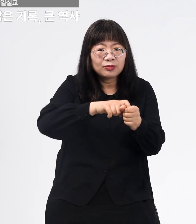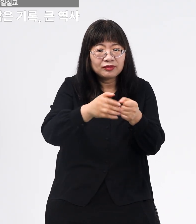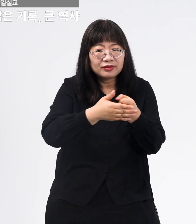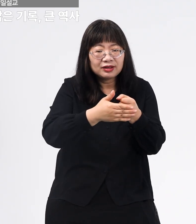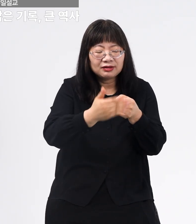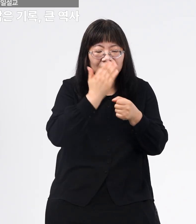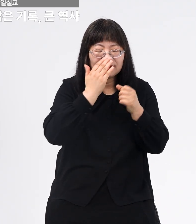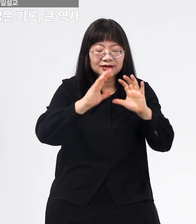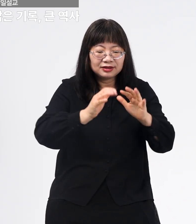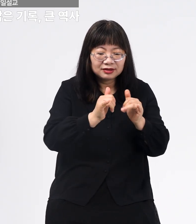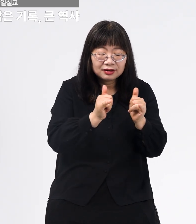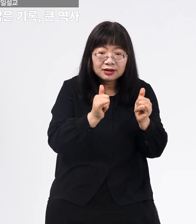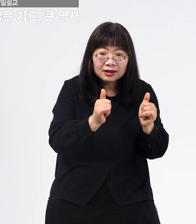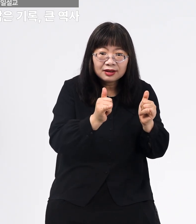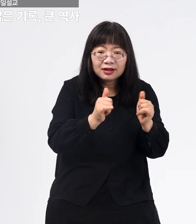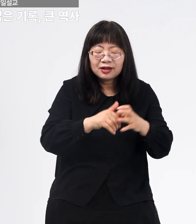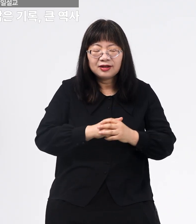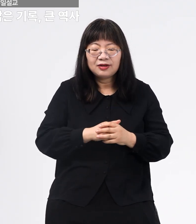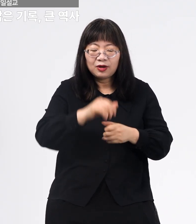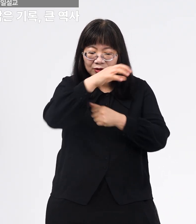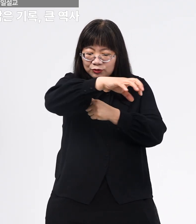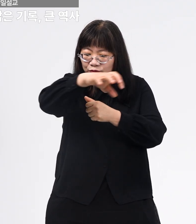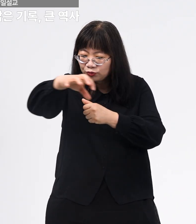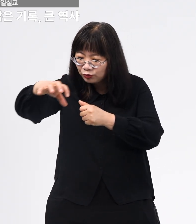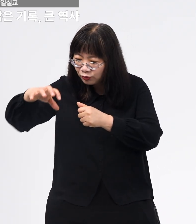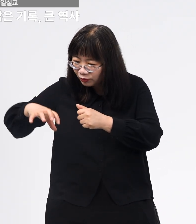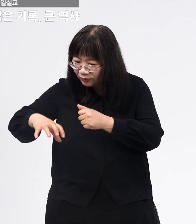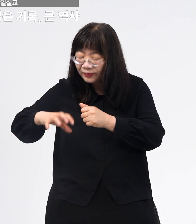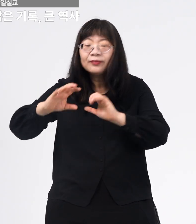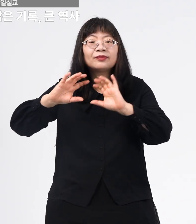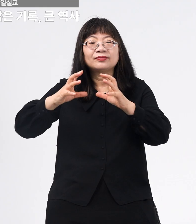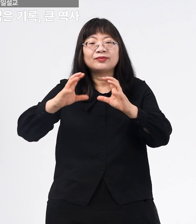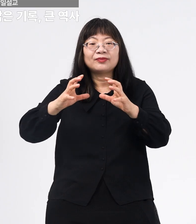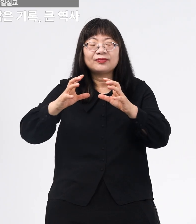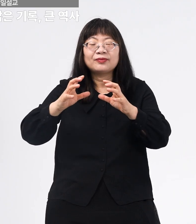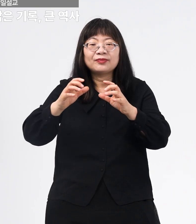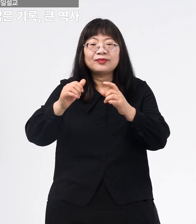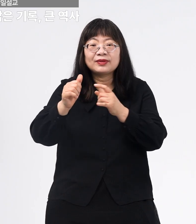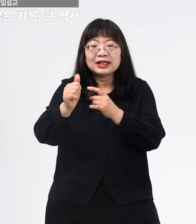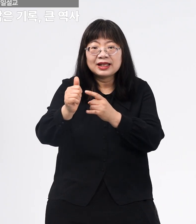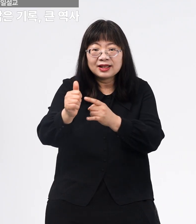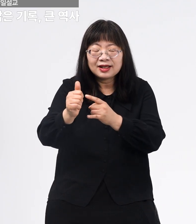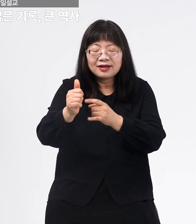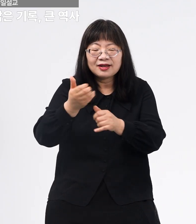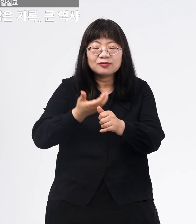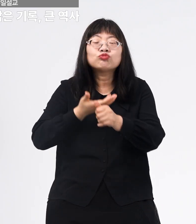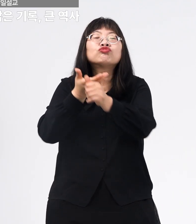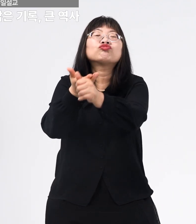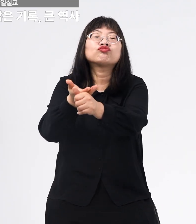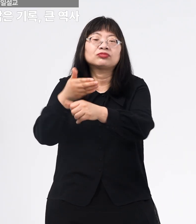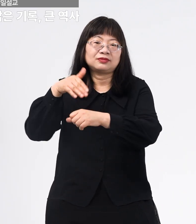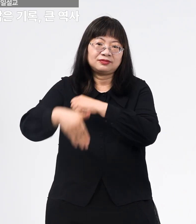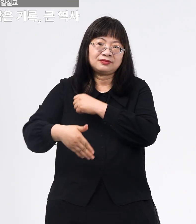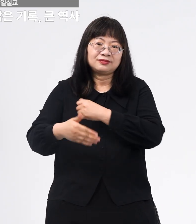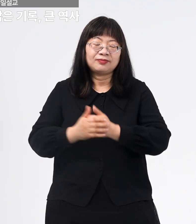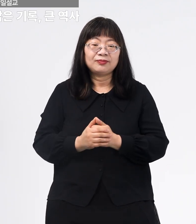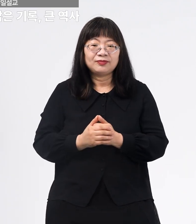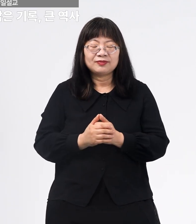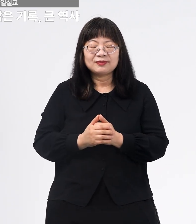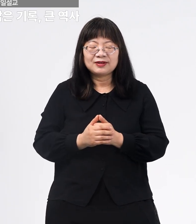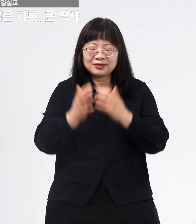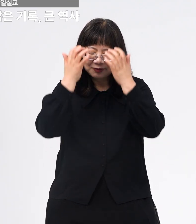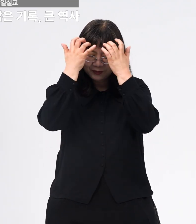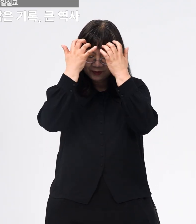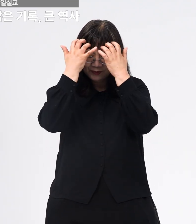이스라엘 백성들을 주변 나라들에게 거의 넘기다시피 합니다. 그래서 어려움을